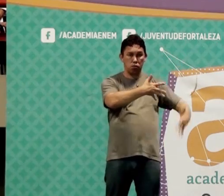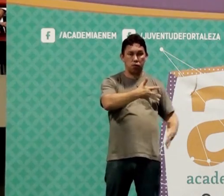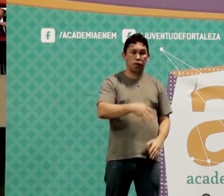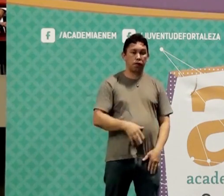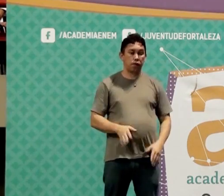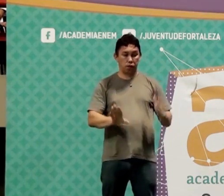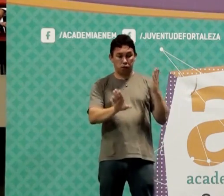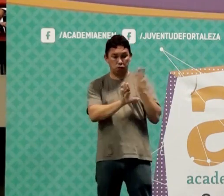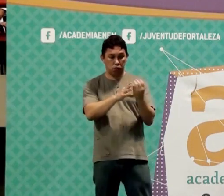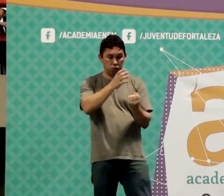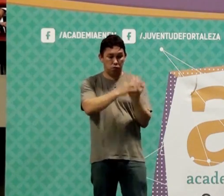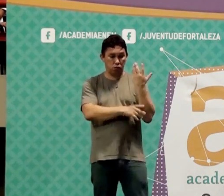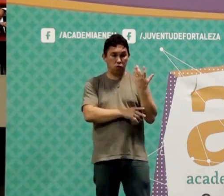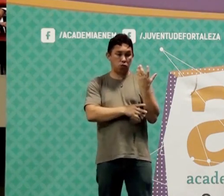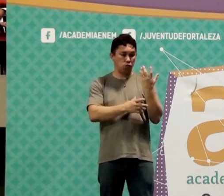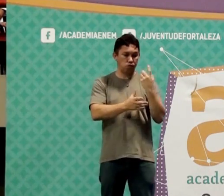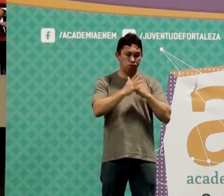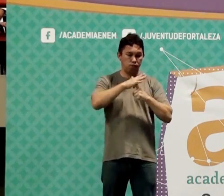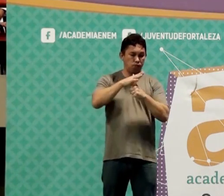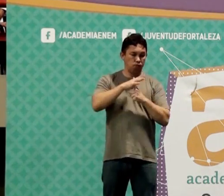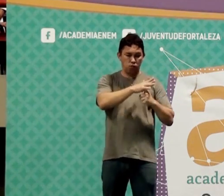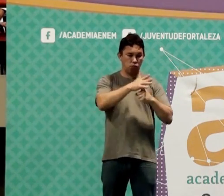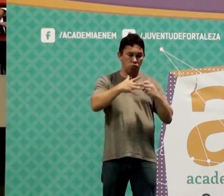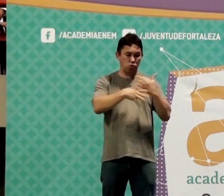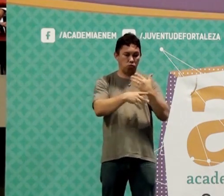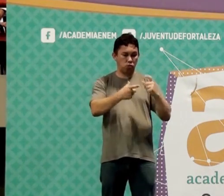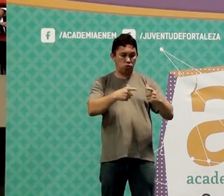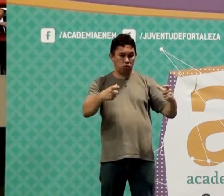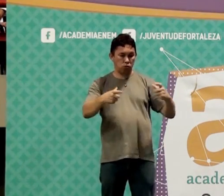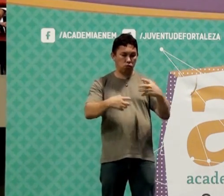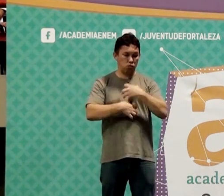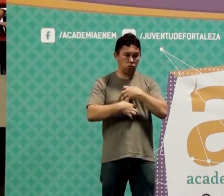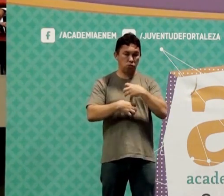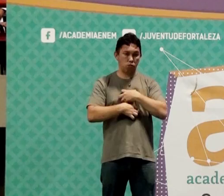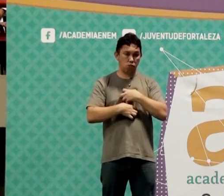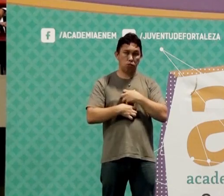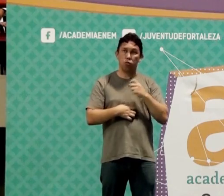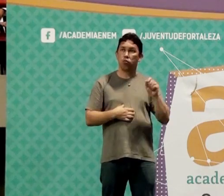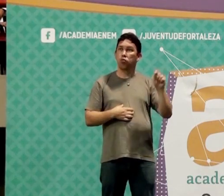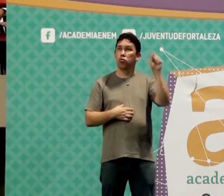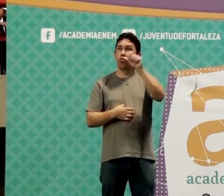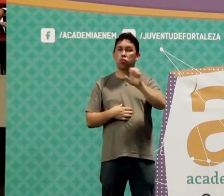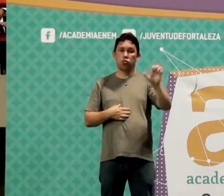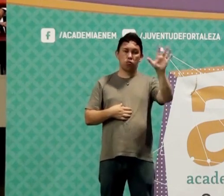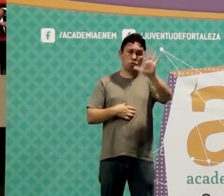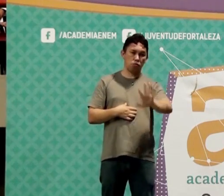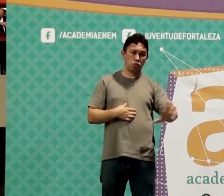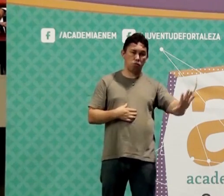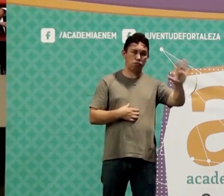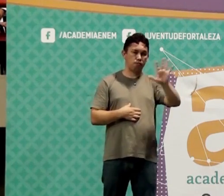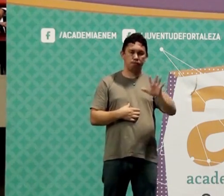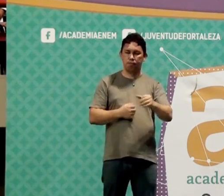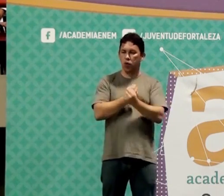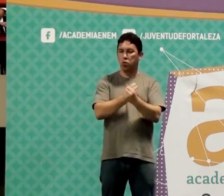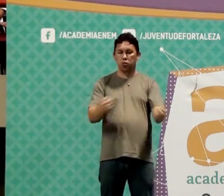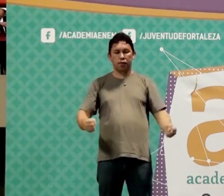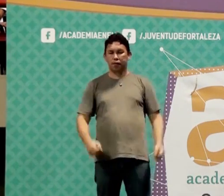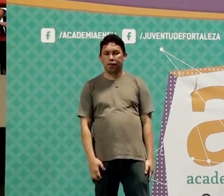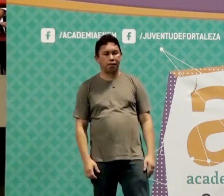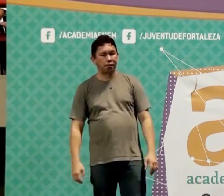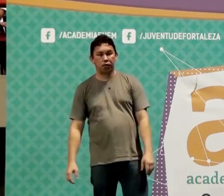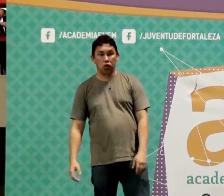consequência disso. Bote um pontinho aí. Depois de consequência disso, ponto. Porque senão fica parecendo que a consequência disso é o